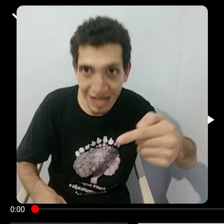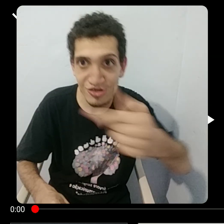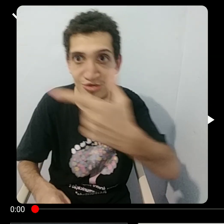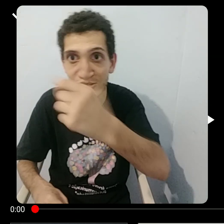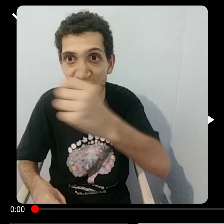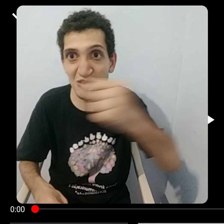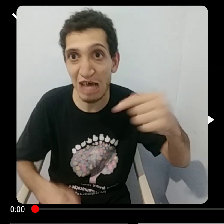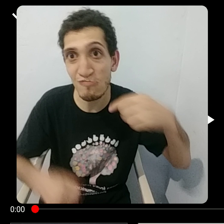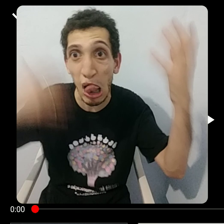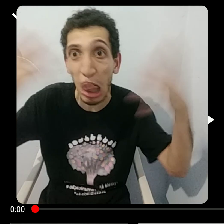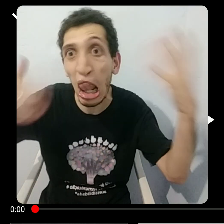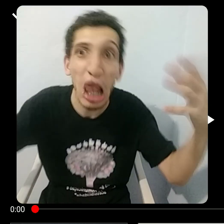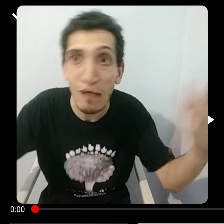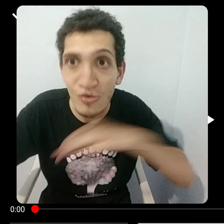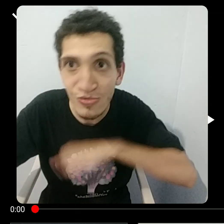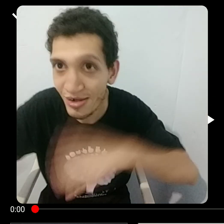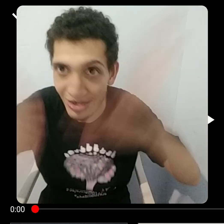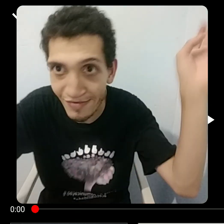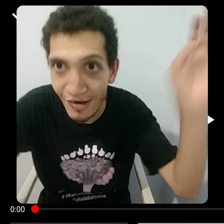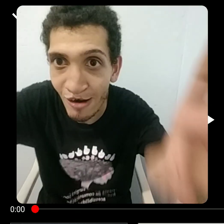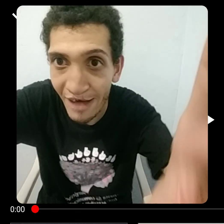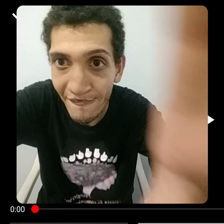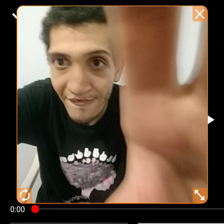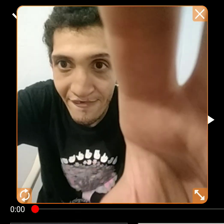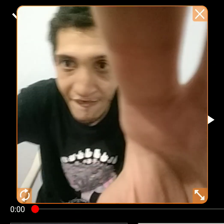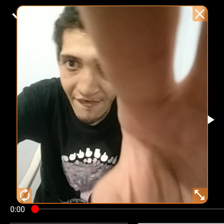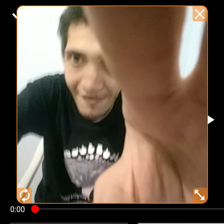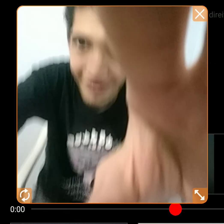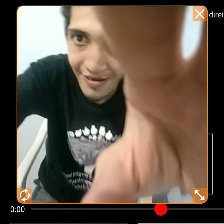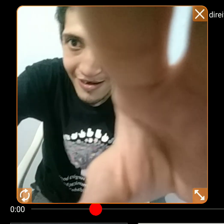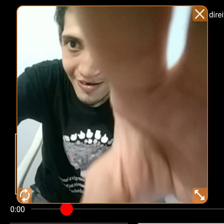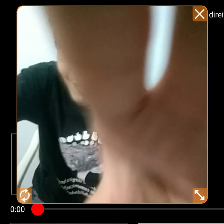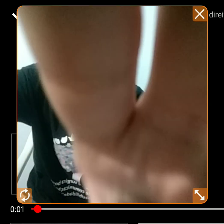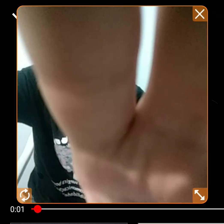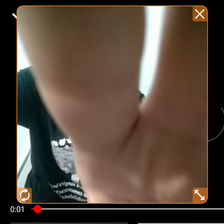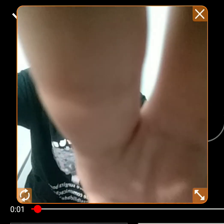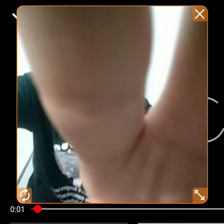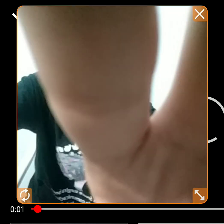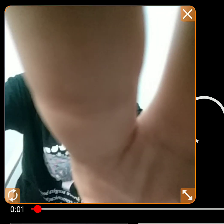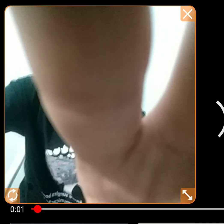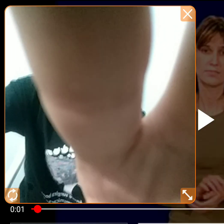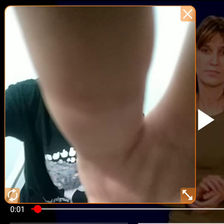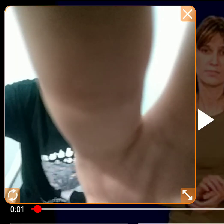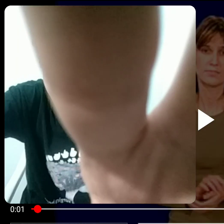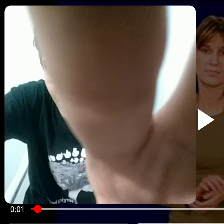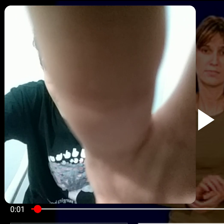2007. 2007, blá blá blá, português. Vamos lá. Vamos assistir.